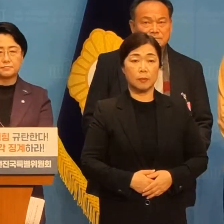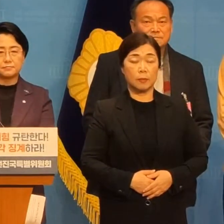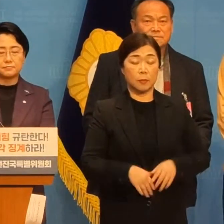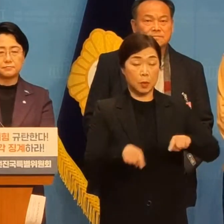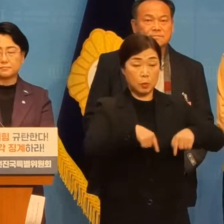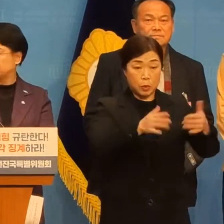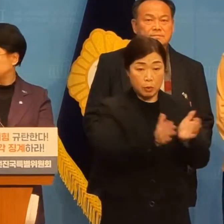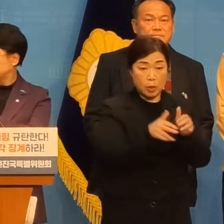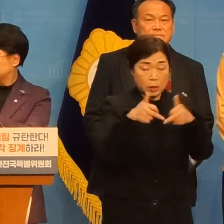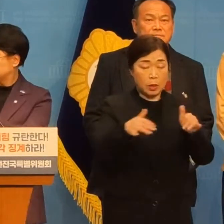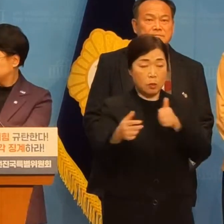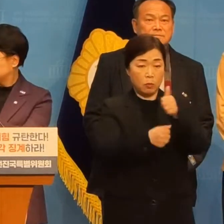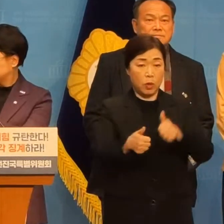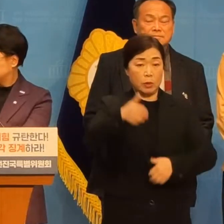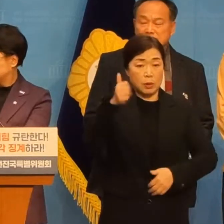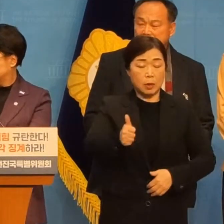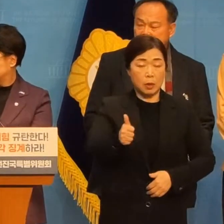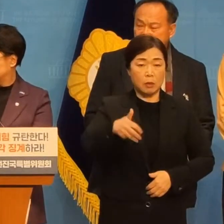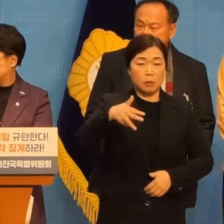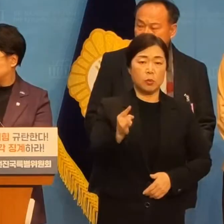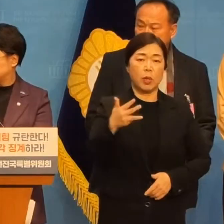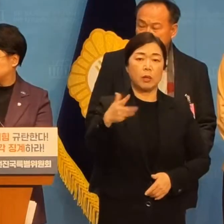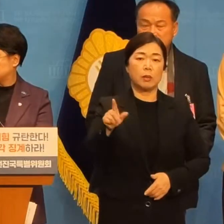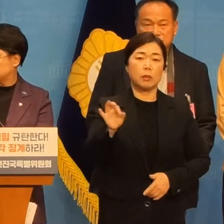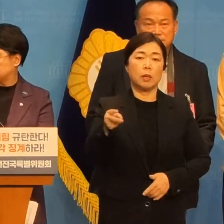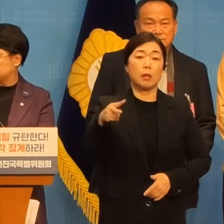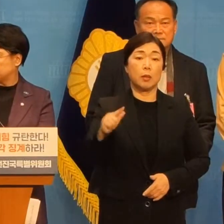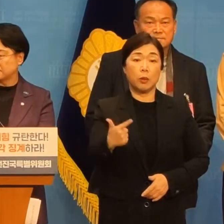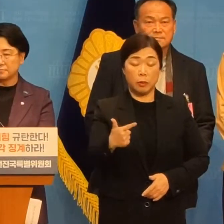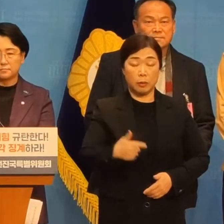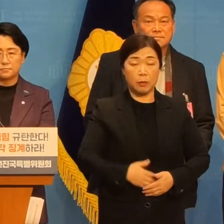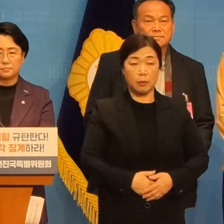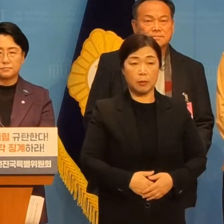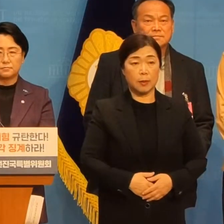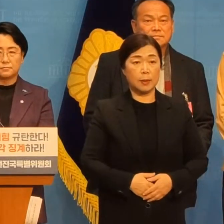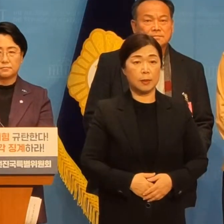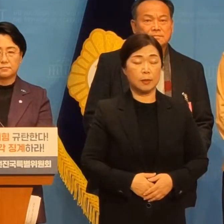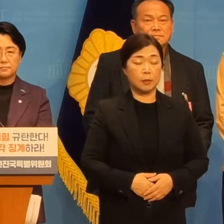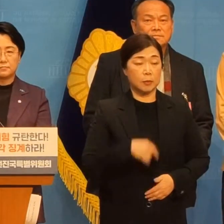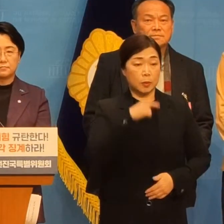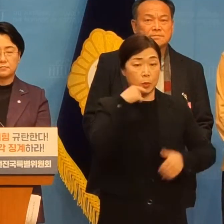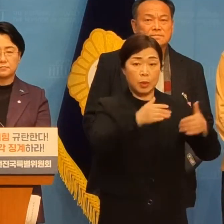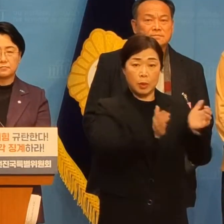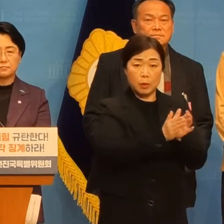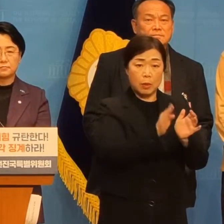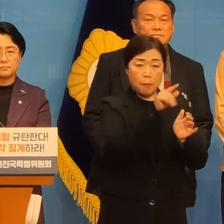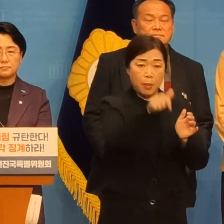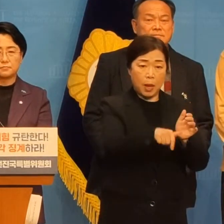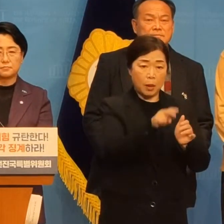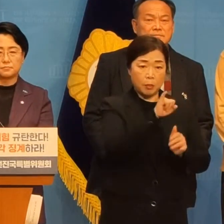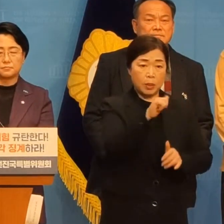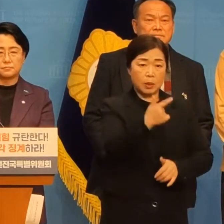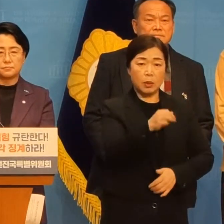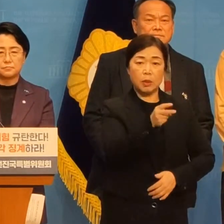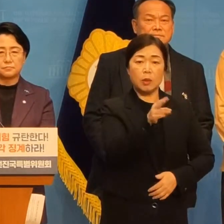조국혁신당 장애인위원장 최창현입니다. 반갑습니다. 국민의힘 박민영